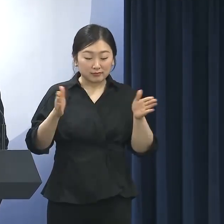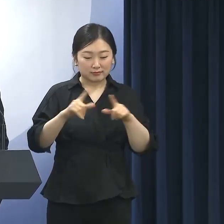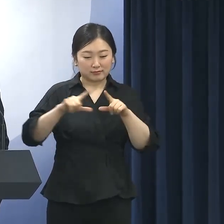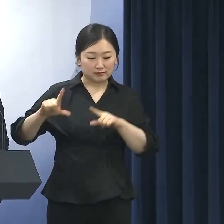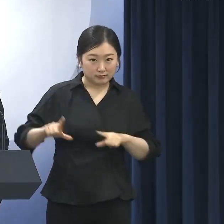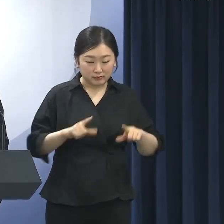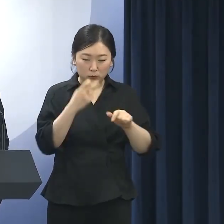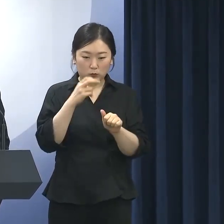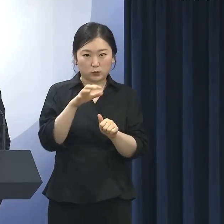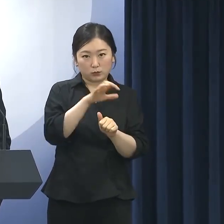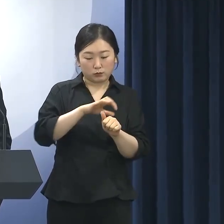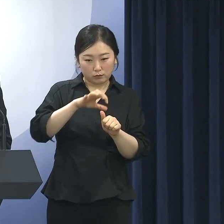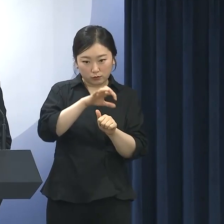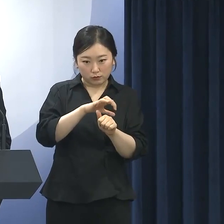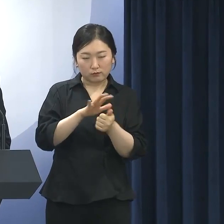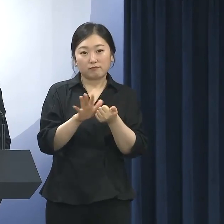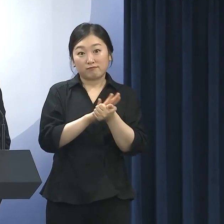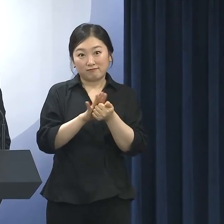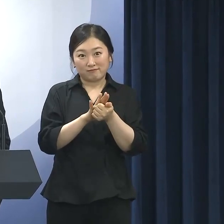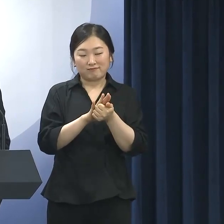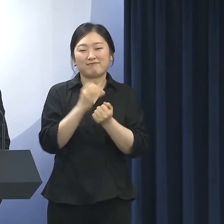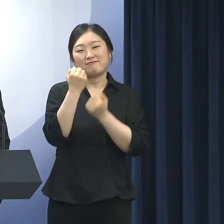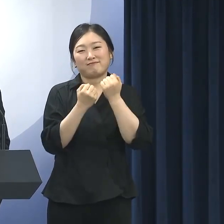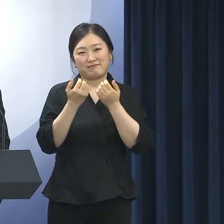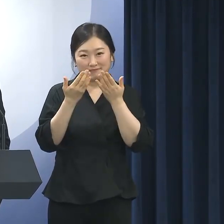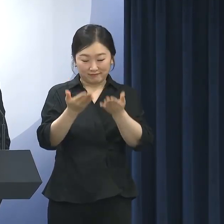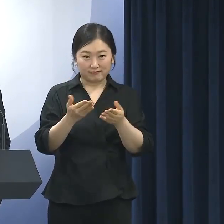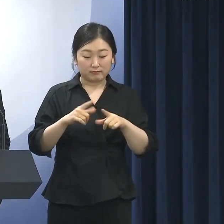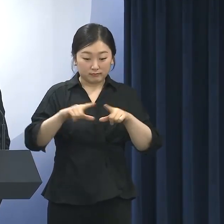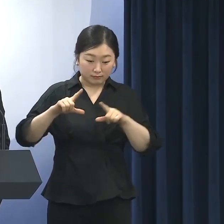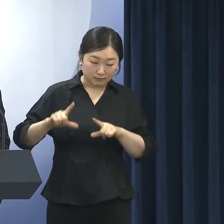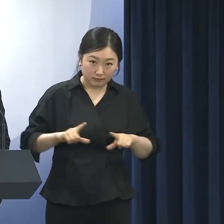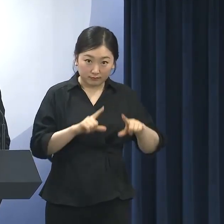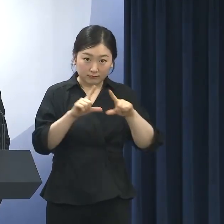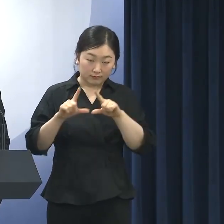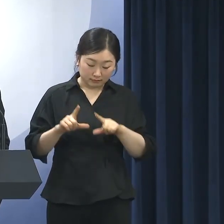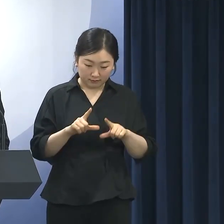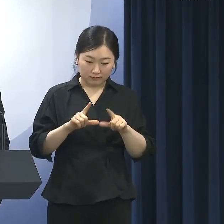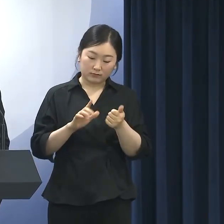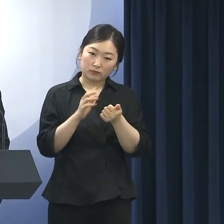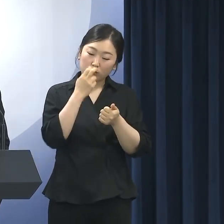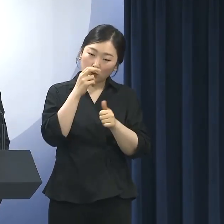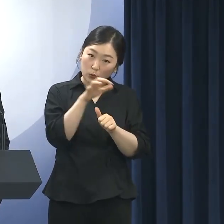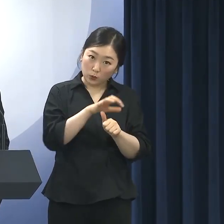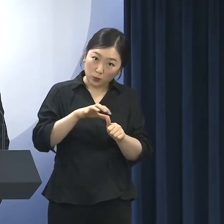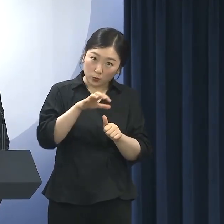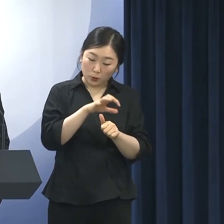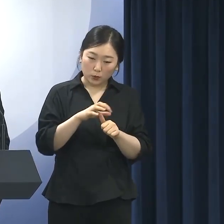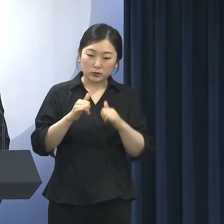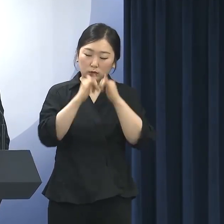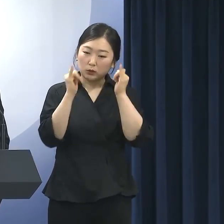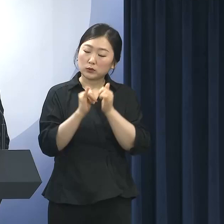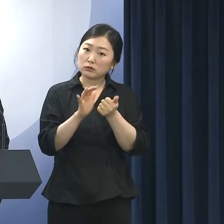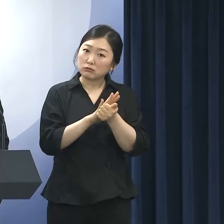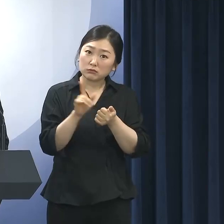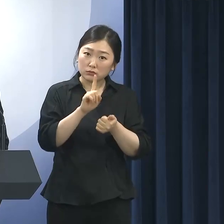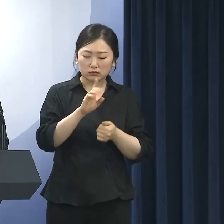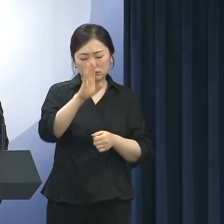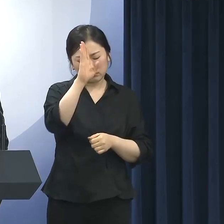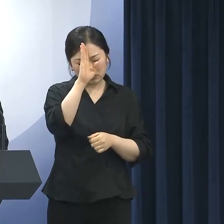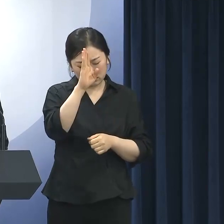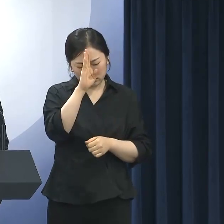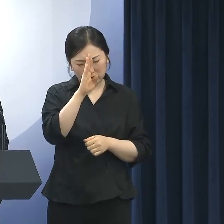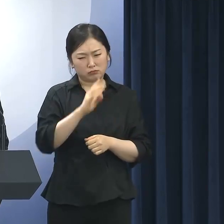말씀을 드리겠습니다. 일상 돌봄 사회 서비스 사업은 질병, 부상, 고립 등으로